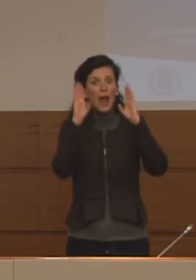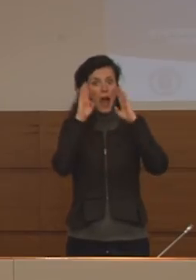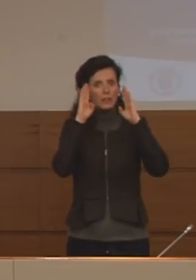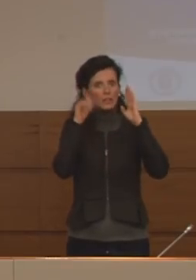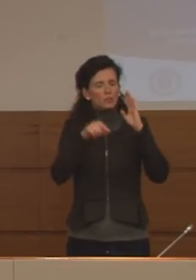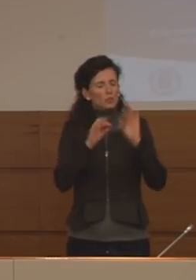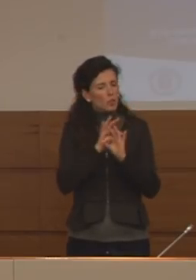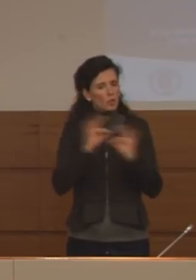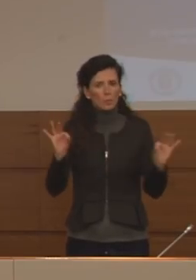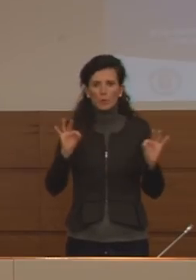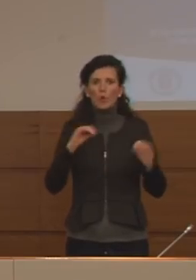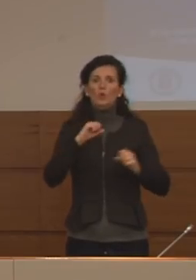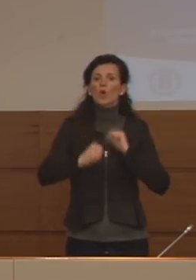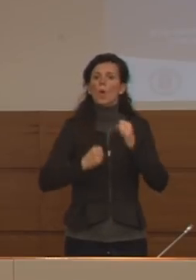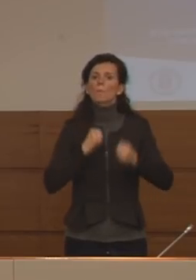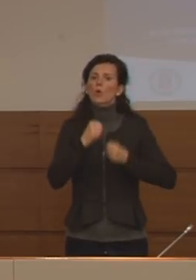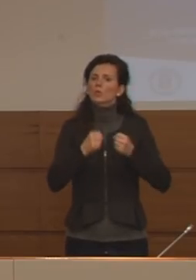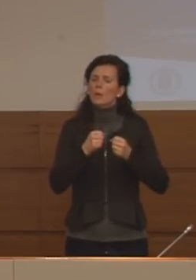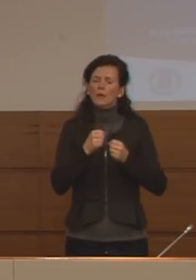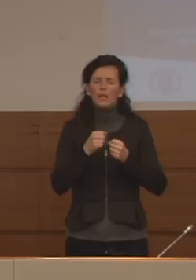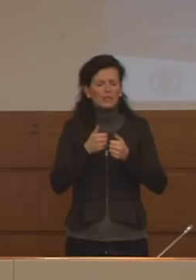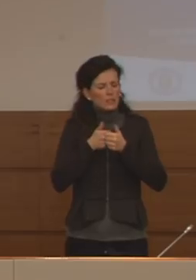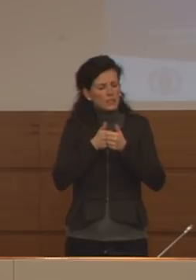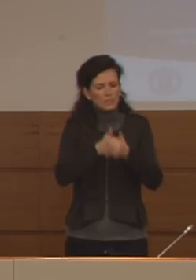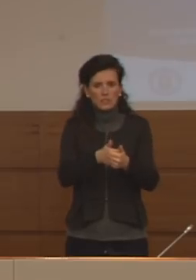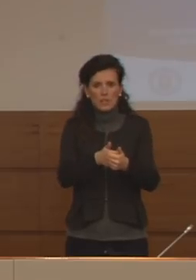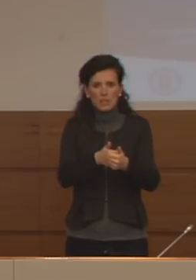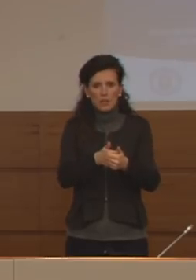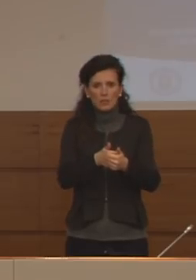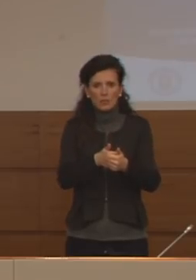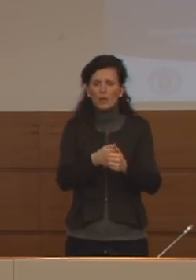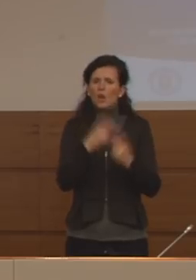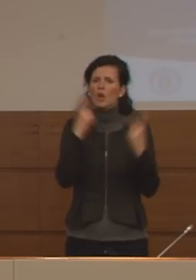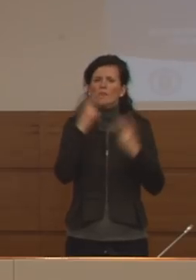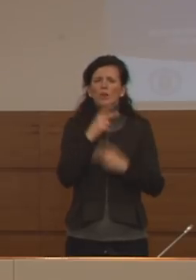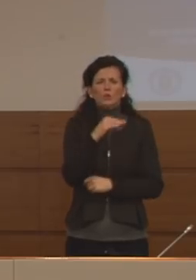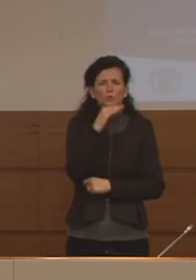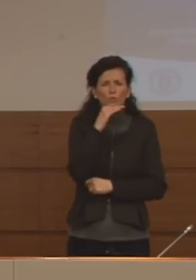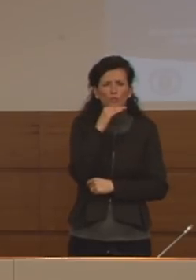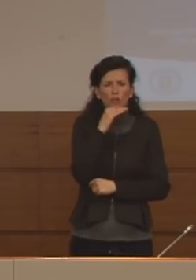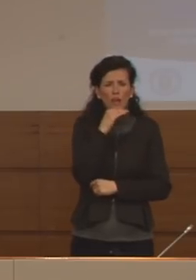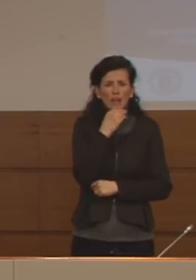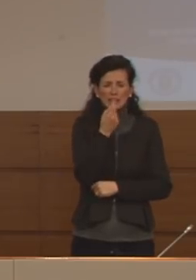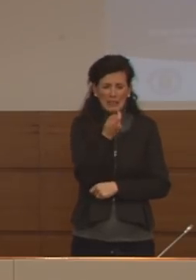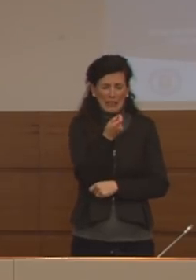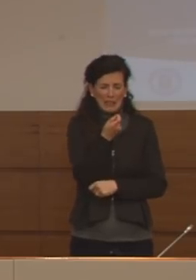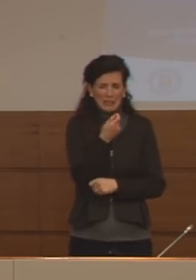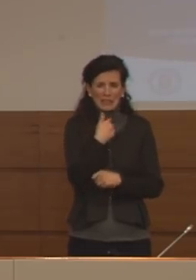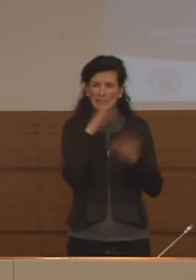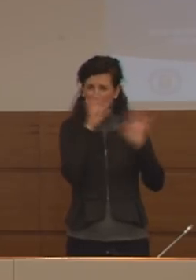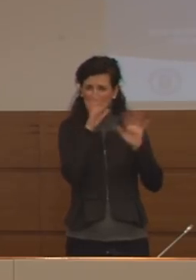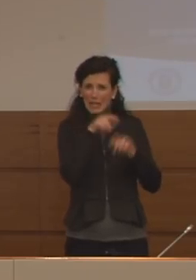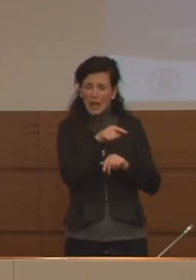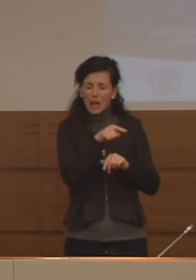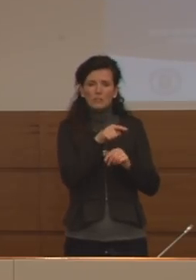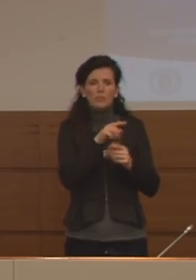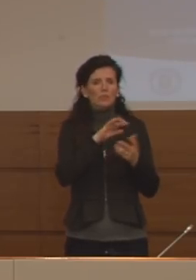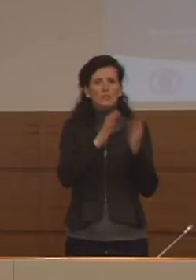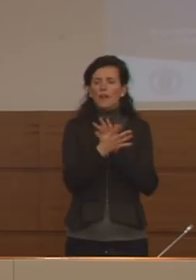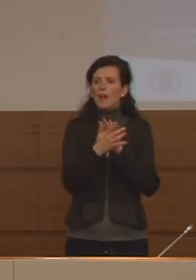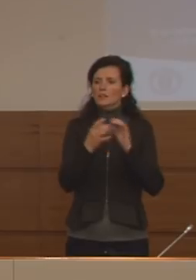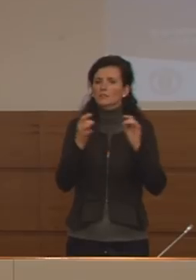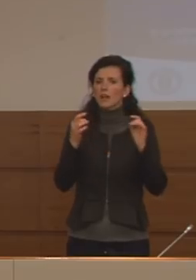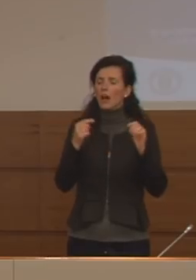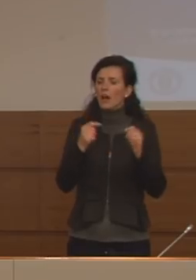i comportamenti da tenere perché basta un nulla per che si possano creare delle occasioni per